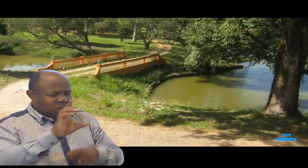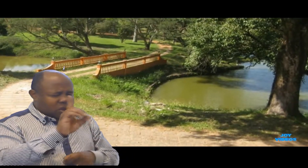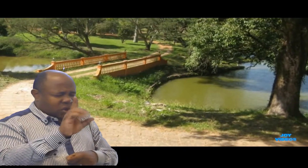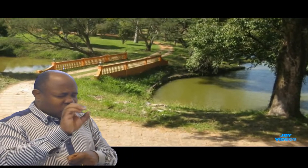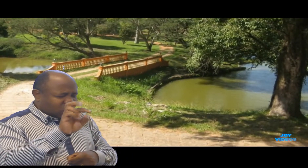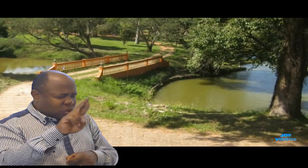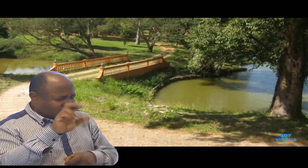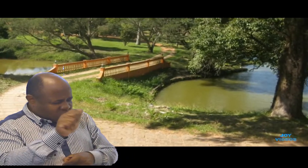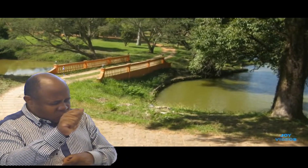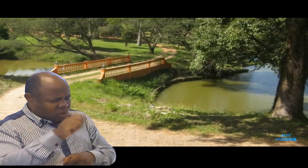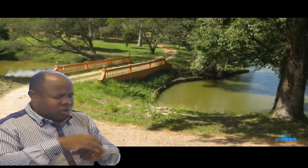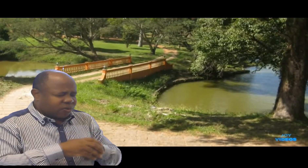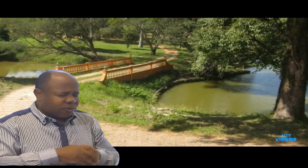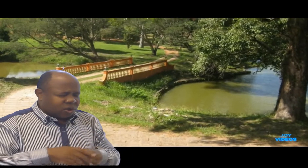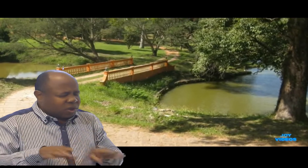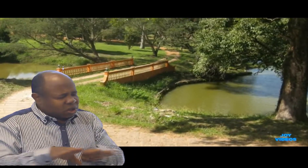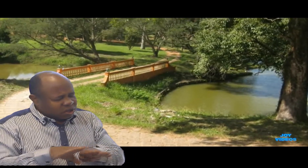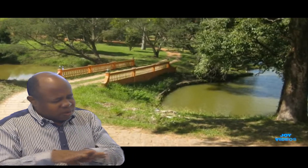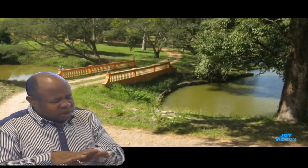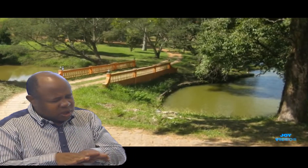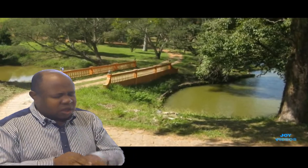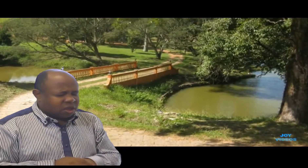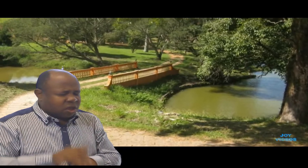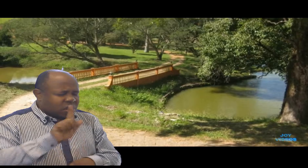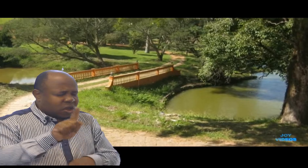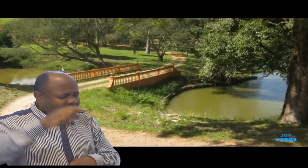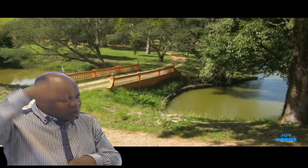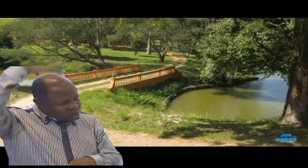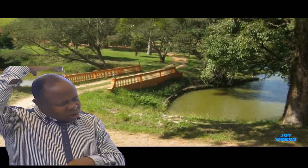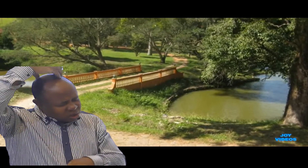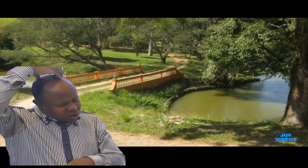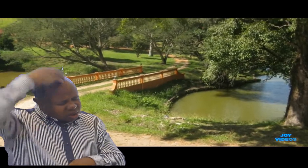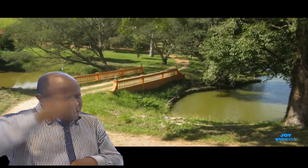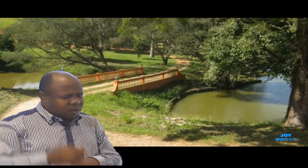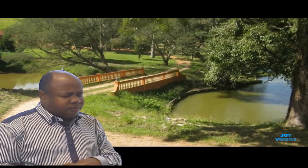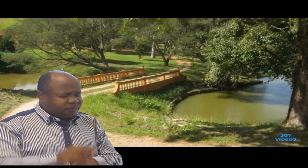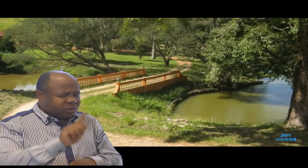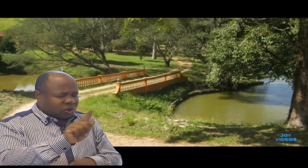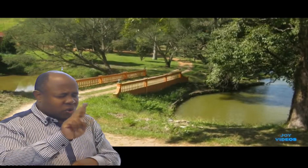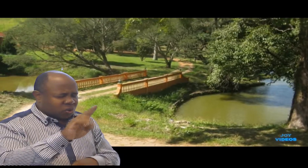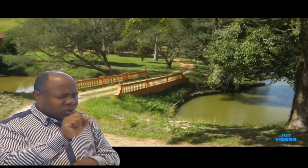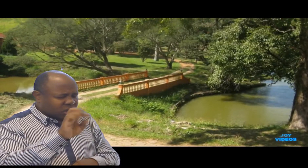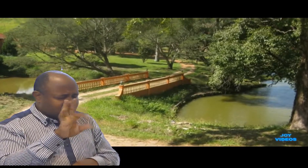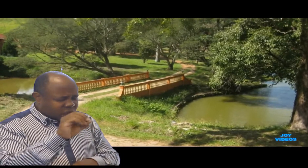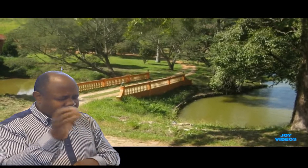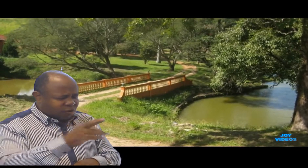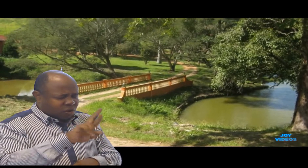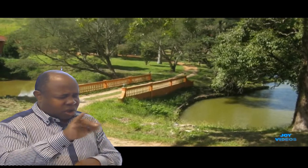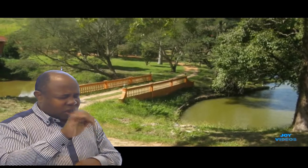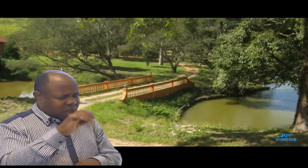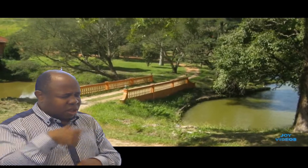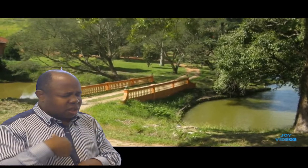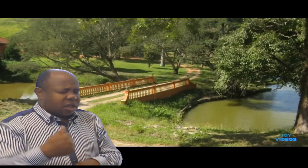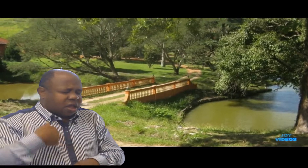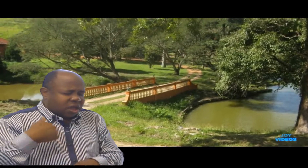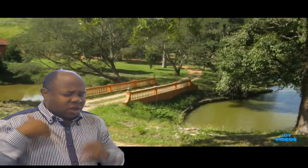Deus, do Gustavo Reis, meu Pai. Que eu, como sacerdócio, como ministro, meu Pai, da